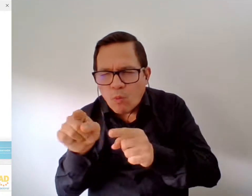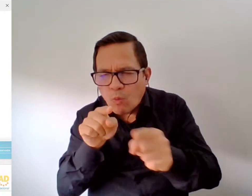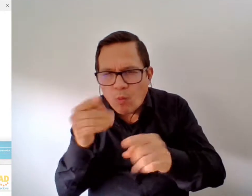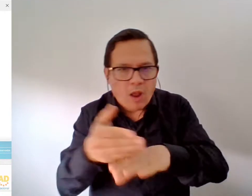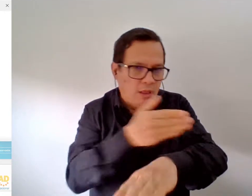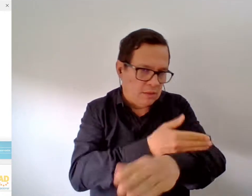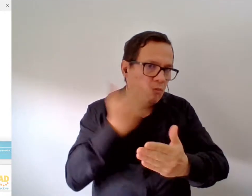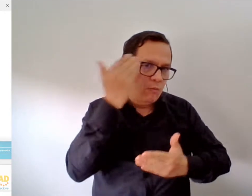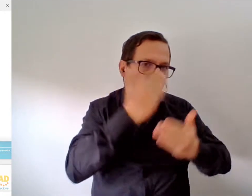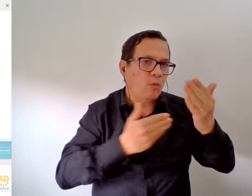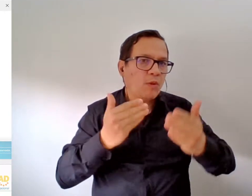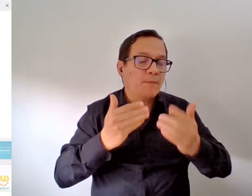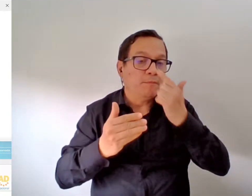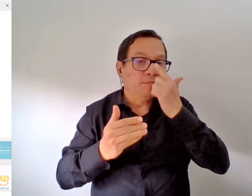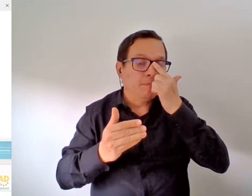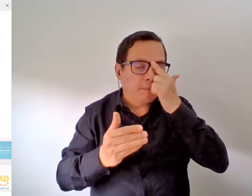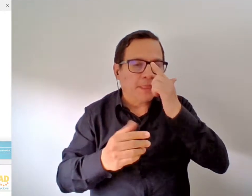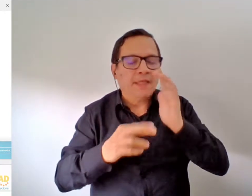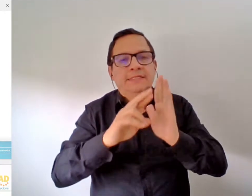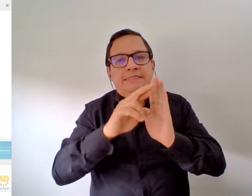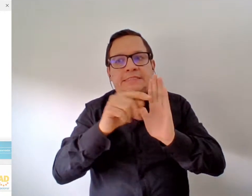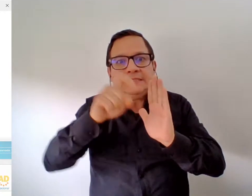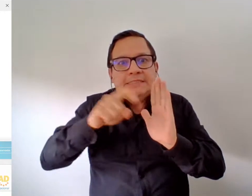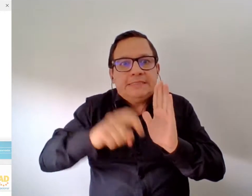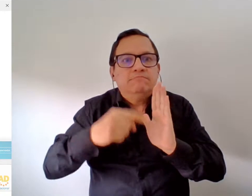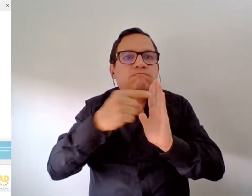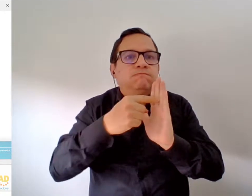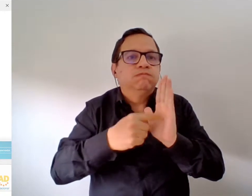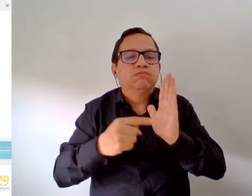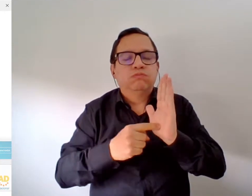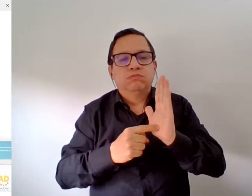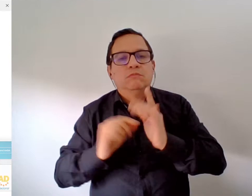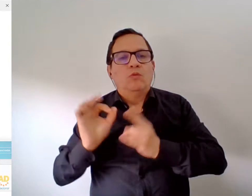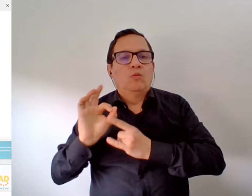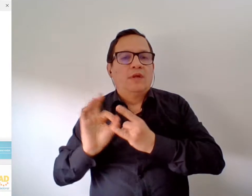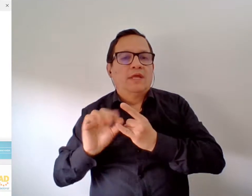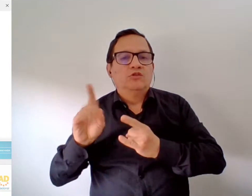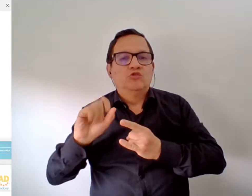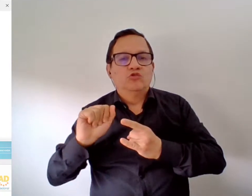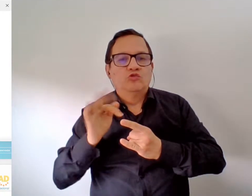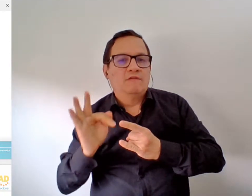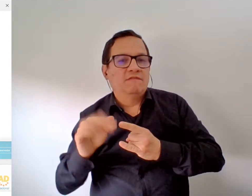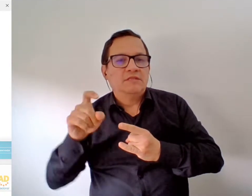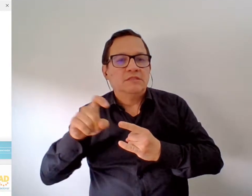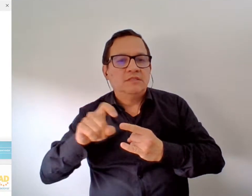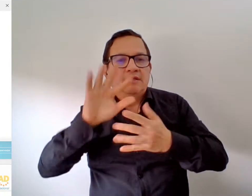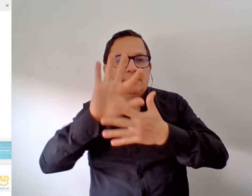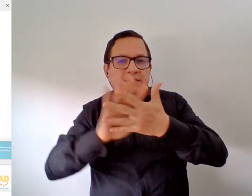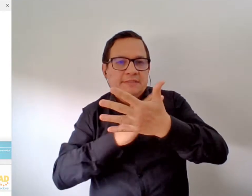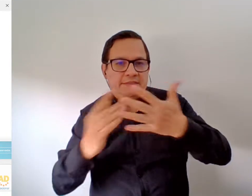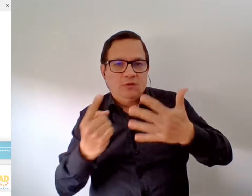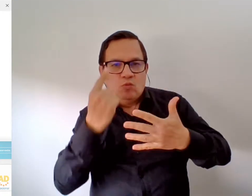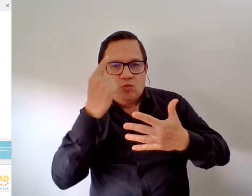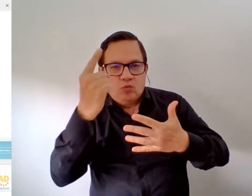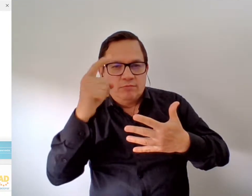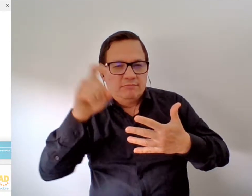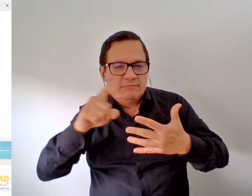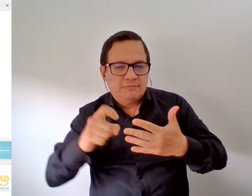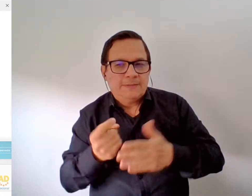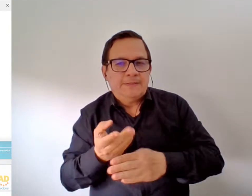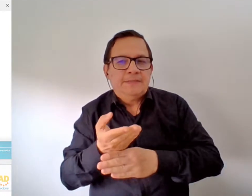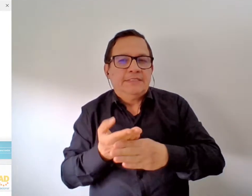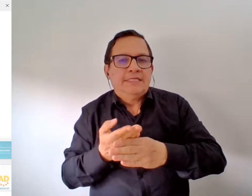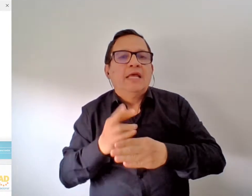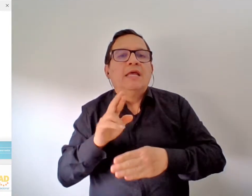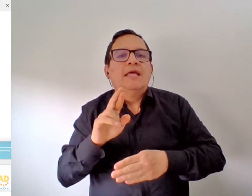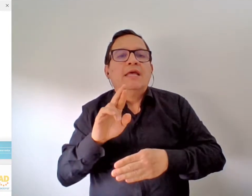de UNADSoft para el caso de los sistemas operativos son: tabla número 1.